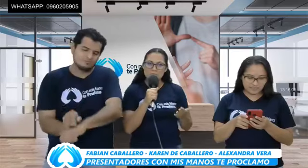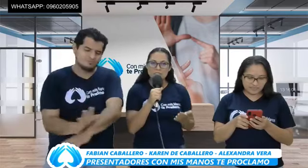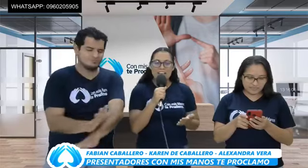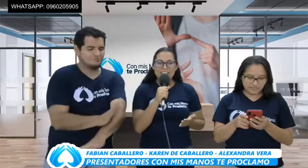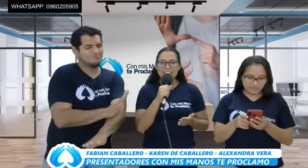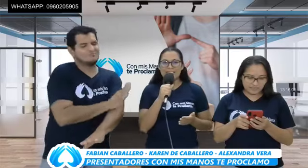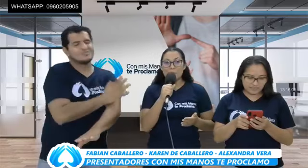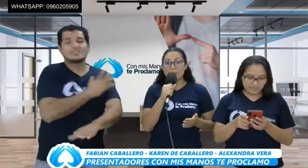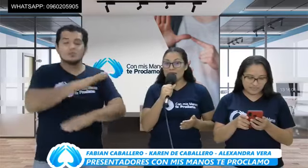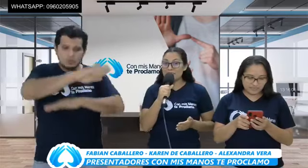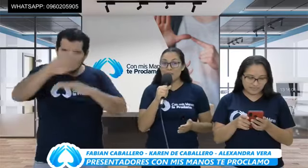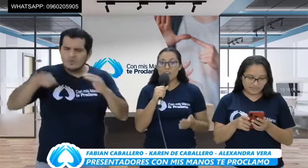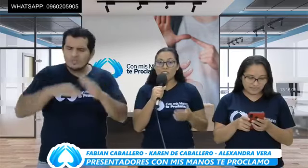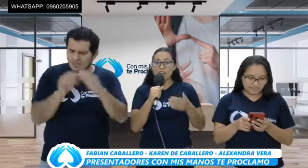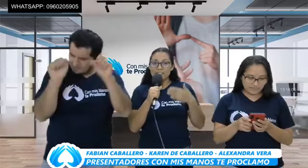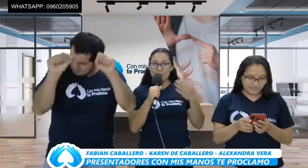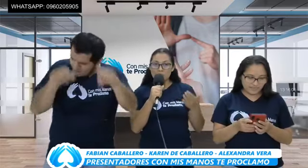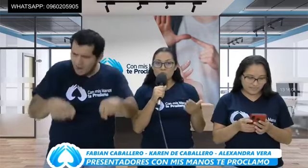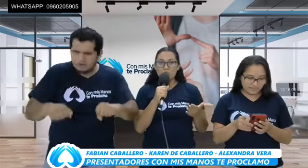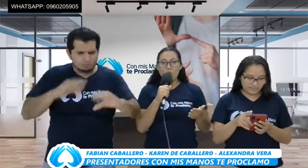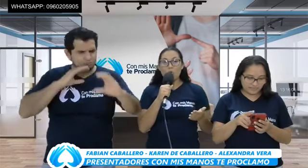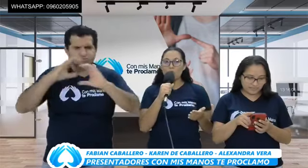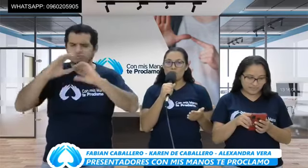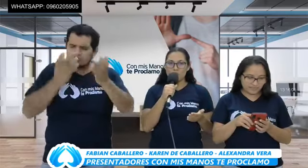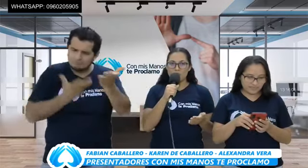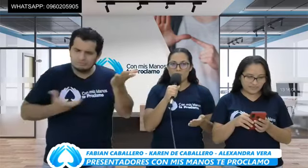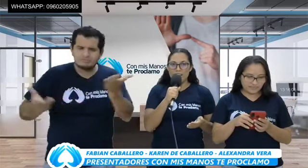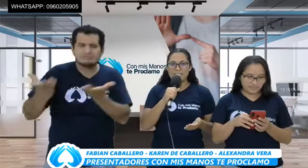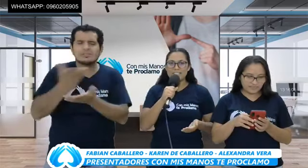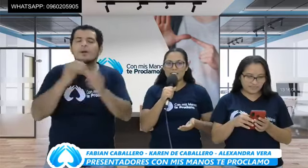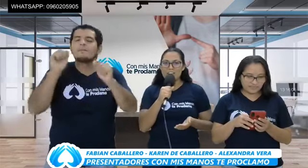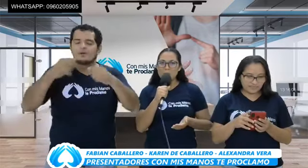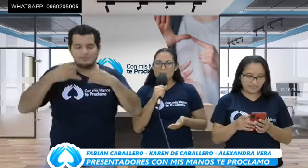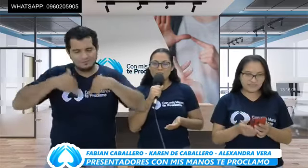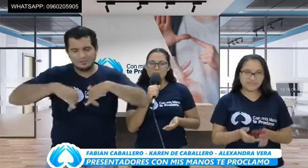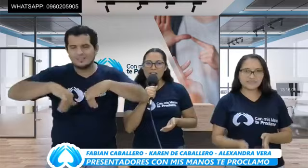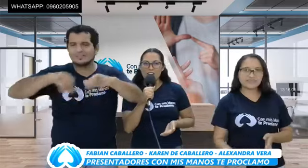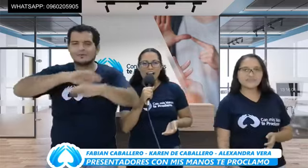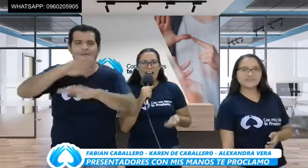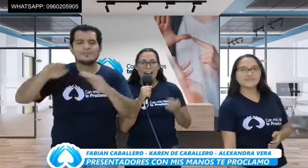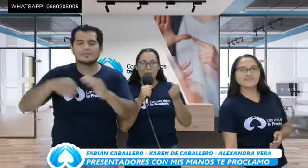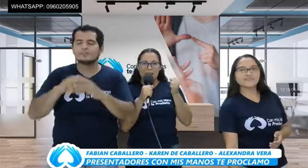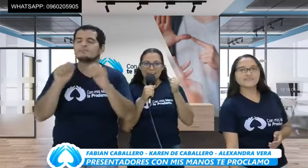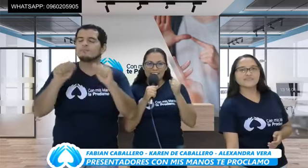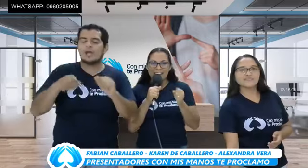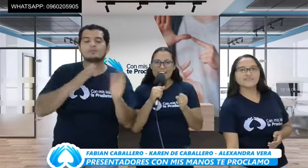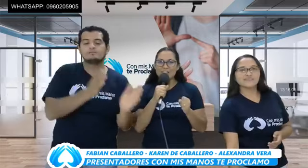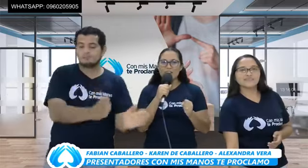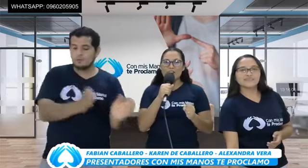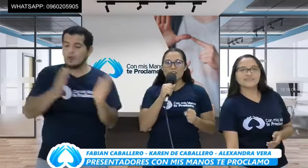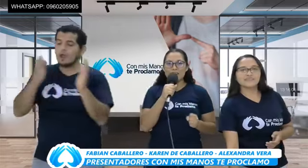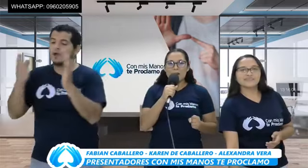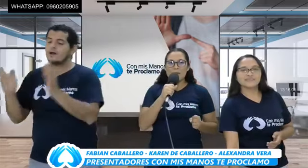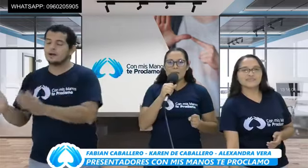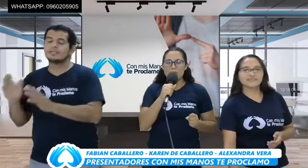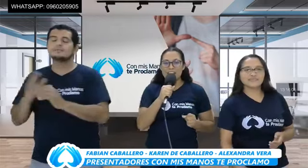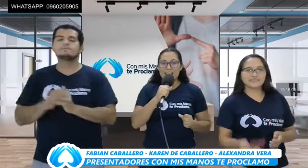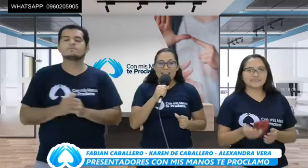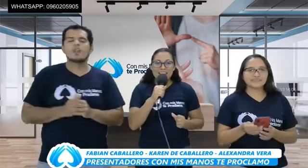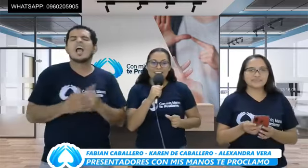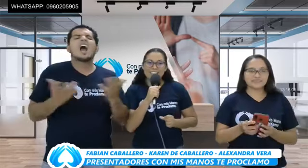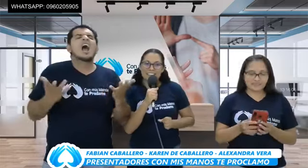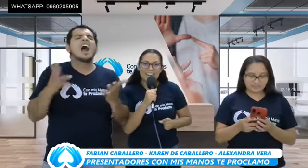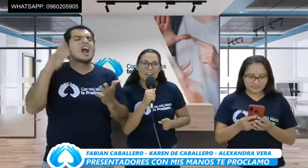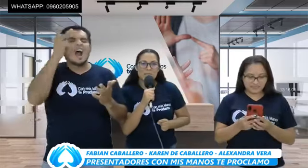también podemos sentir la presencia cuando cantamos un coro. Así que yo los invito, hermanos, a que practiquen esos coros para